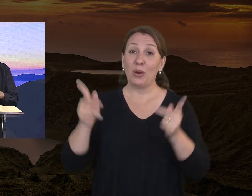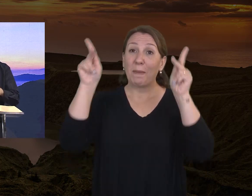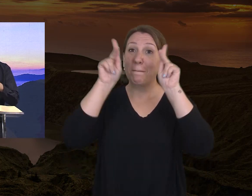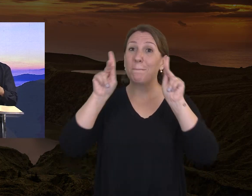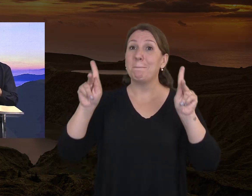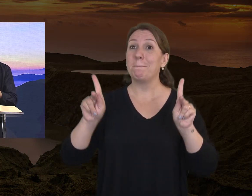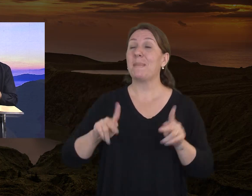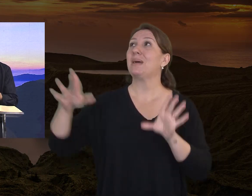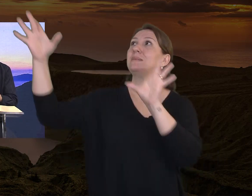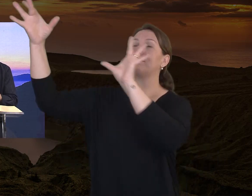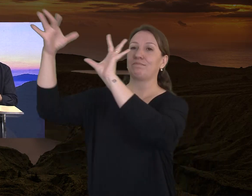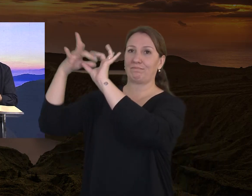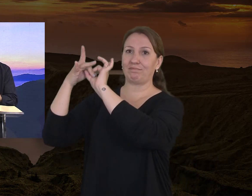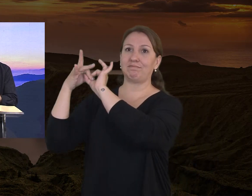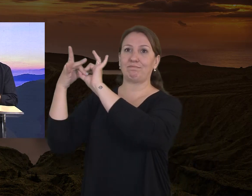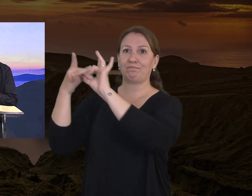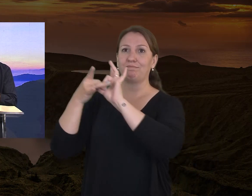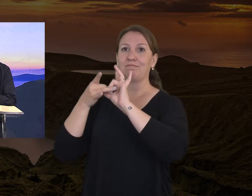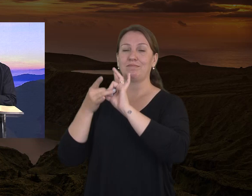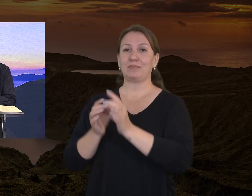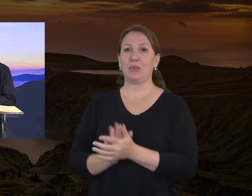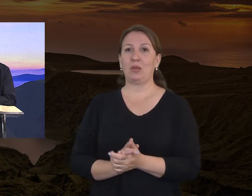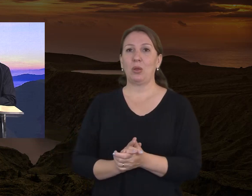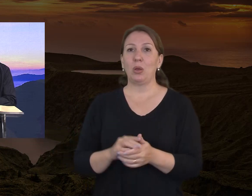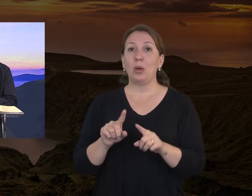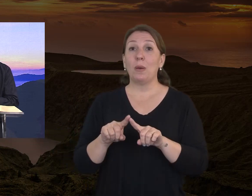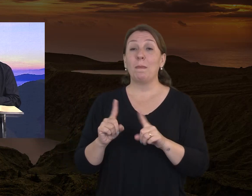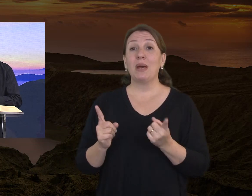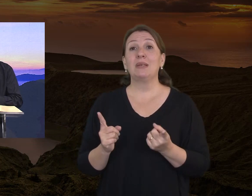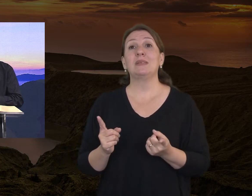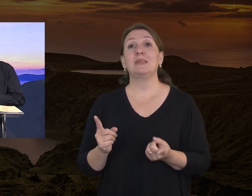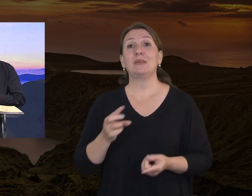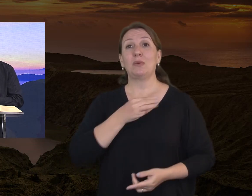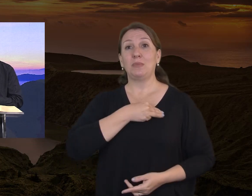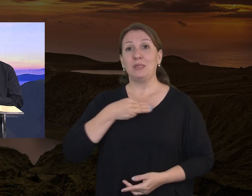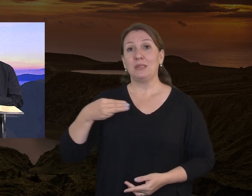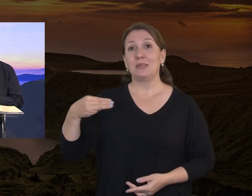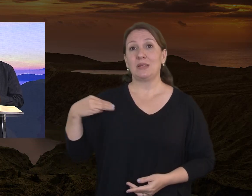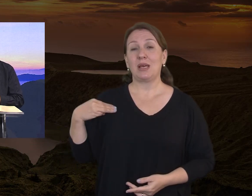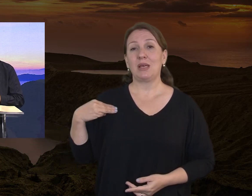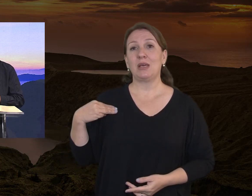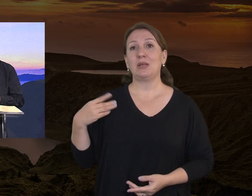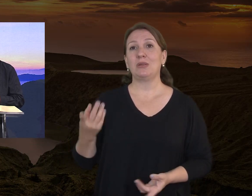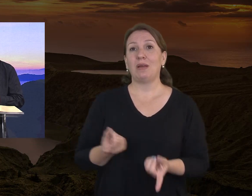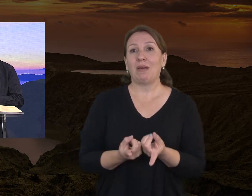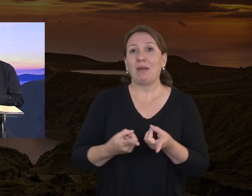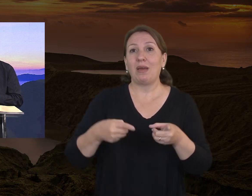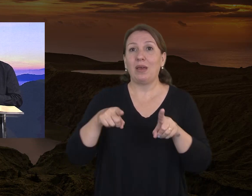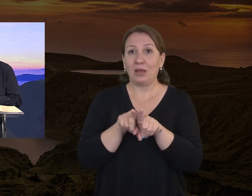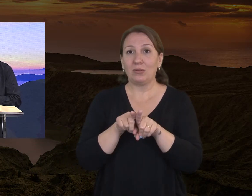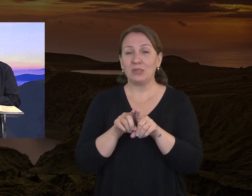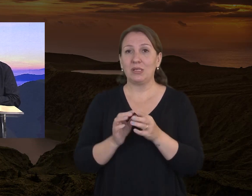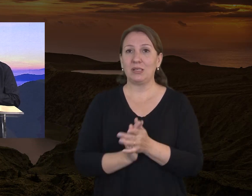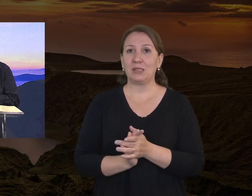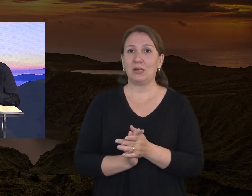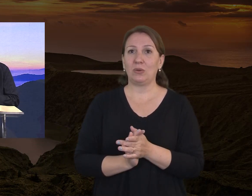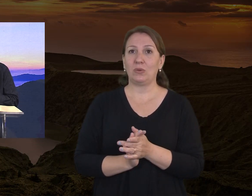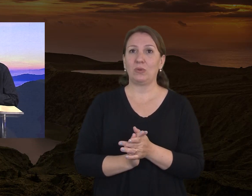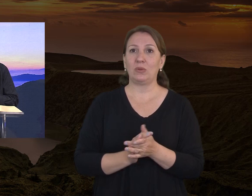Todavia, o ministério da reconciliação que nosso querido irmão Ezra está falando, acompanhando 2